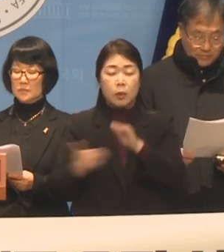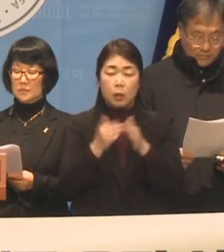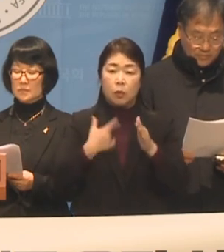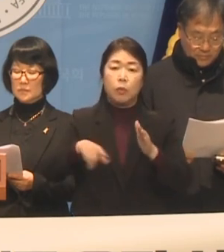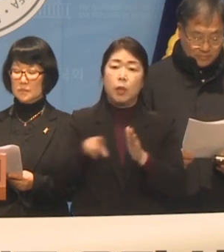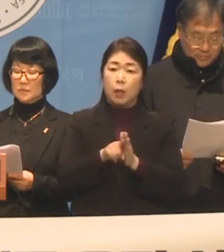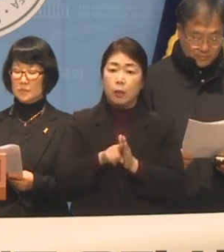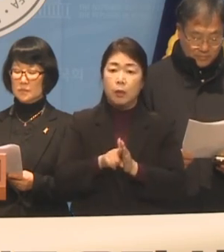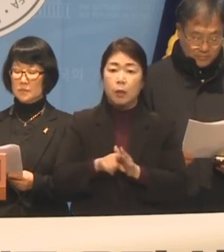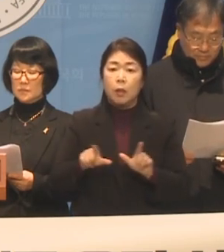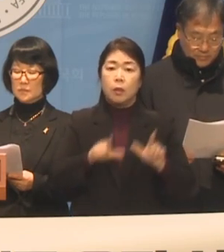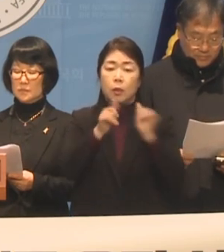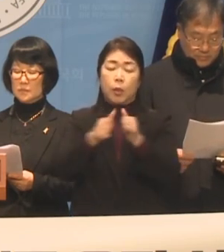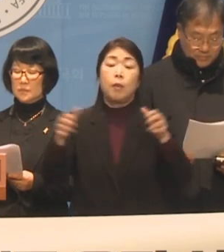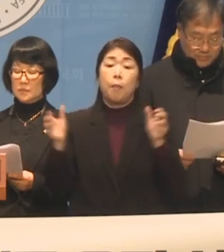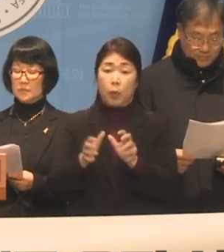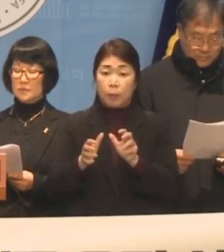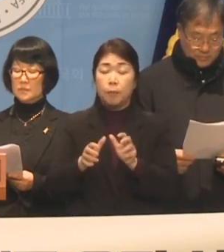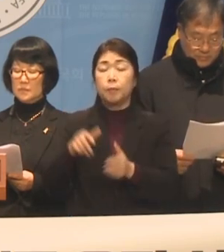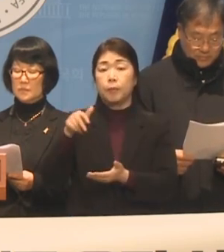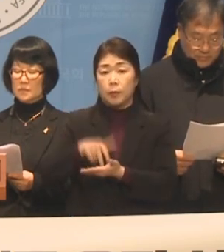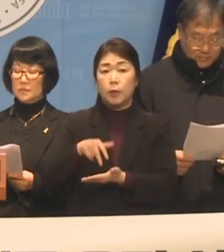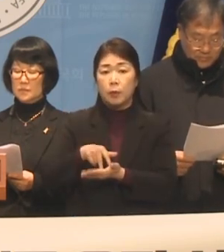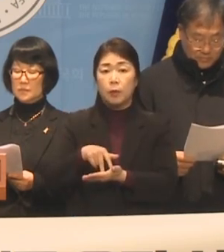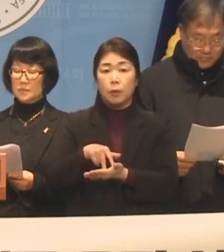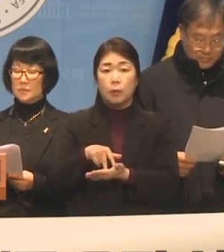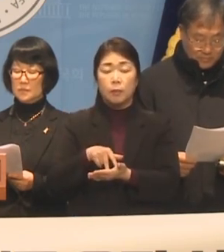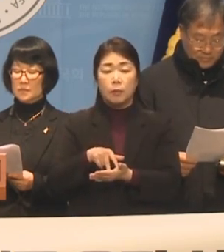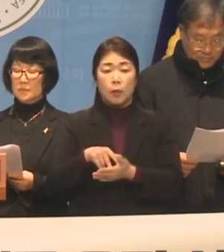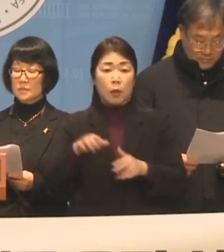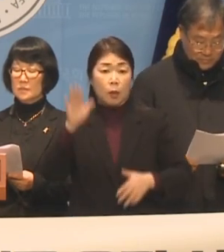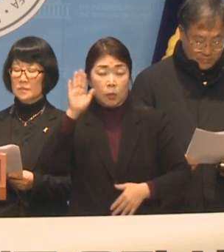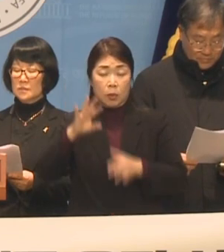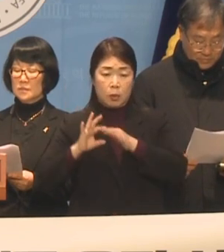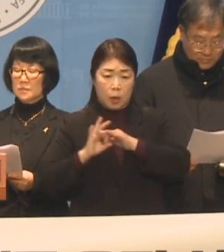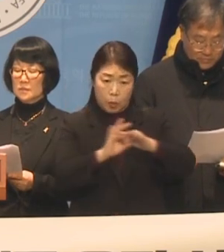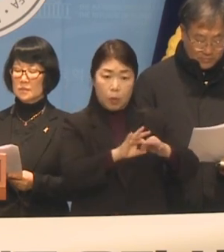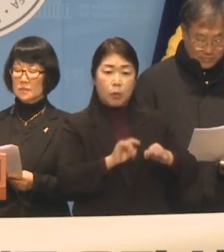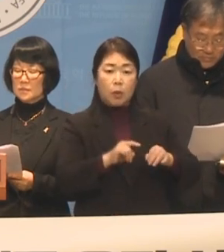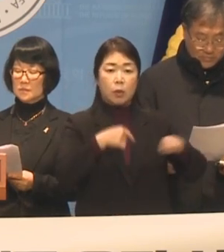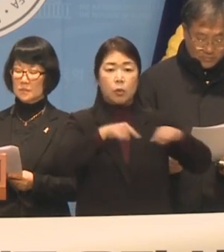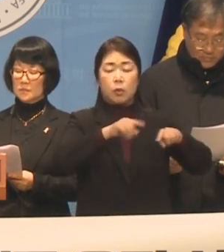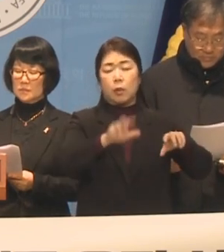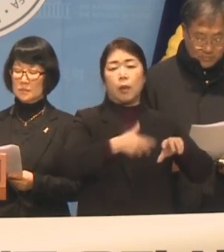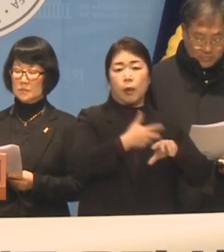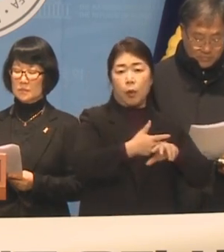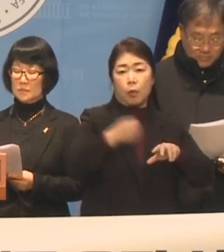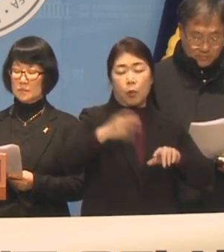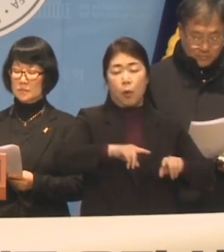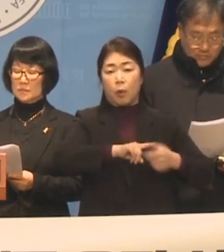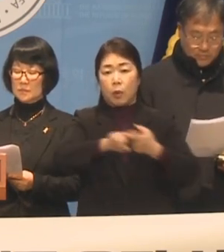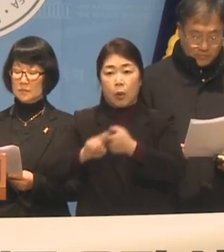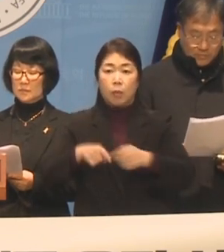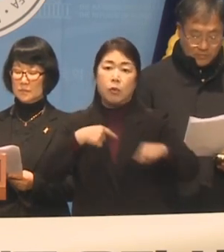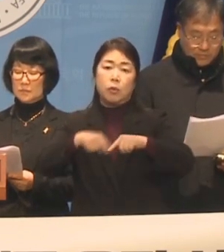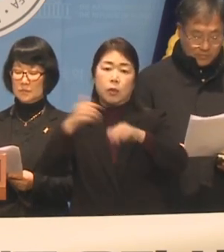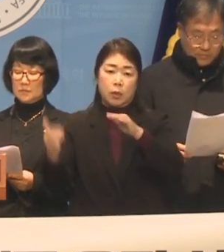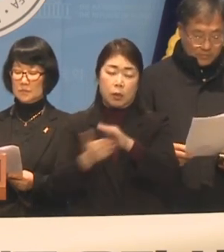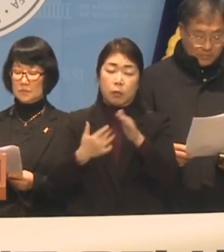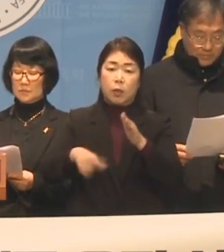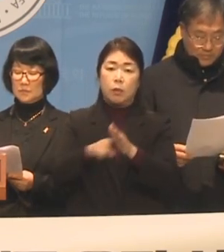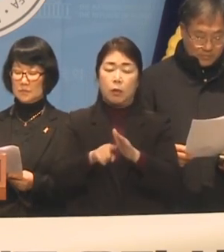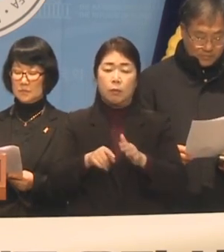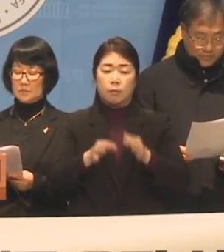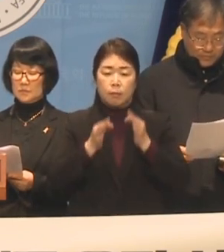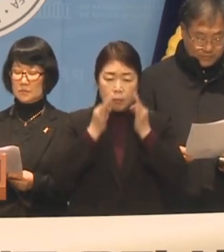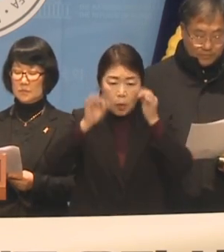약칭 연합정치시민회의는 지속적으로 정치개혁과 연합정치 실현을 위해 적극적인 노력을